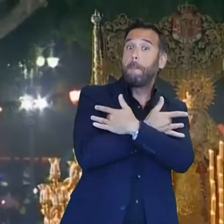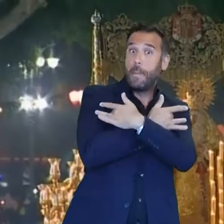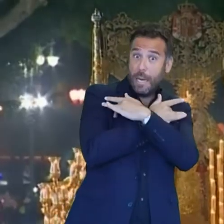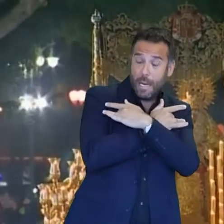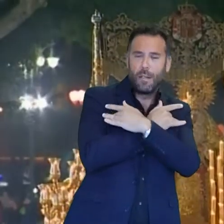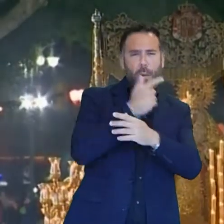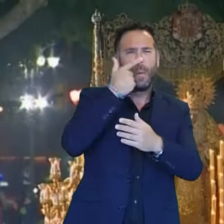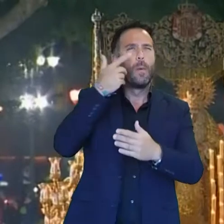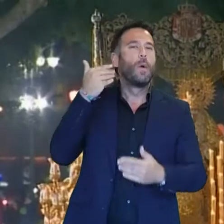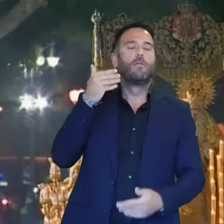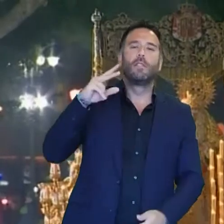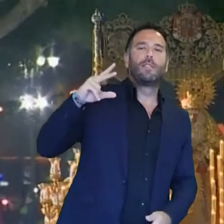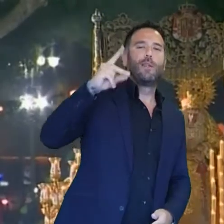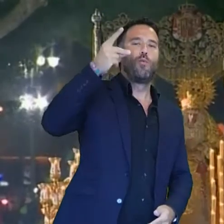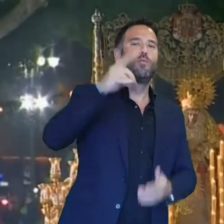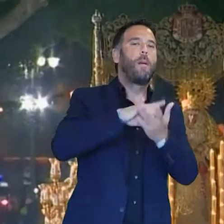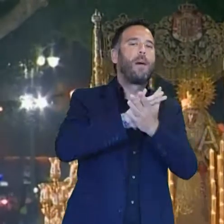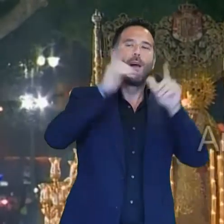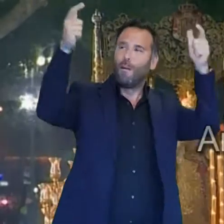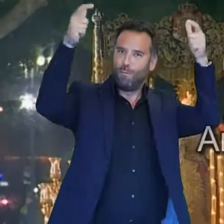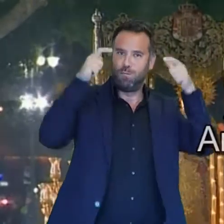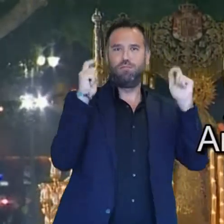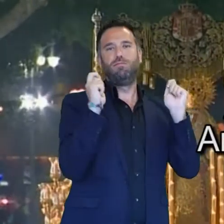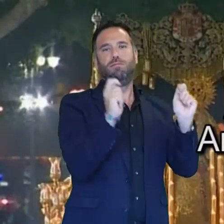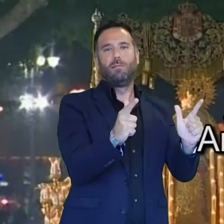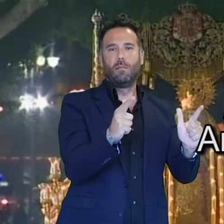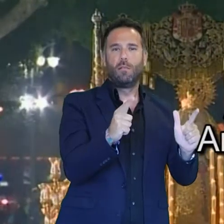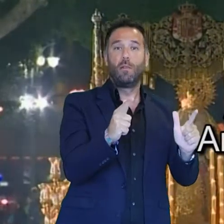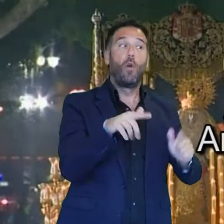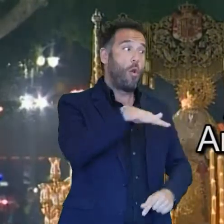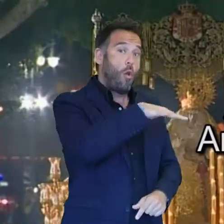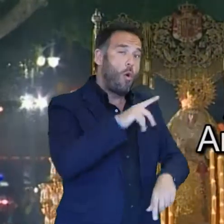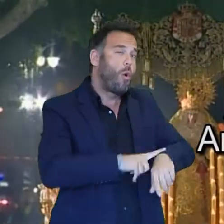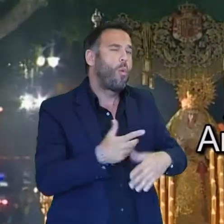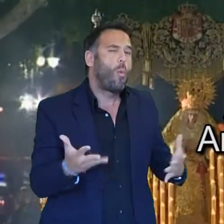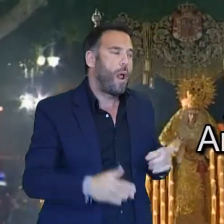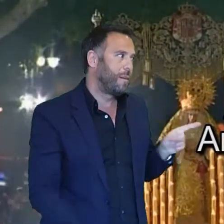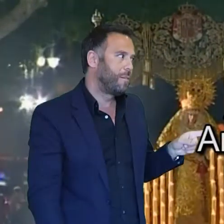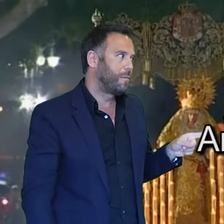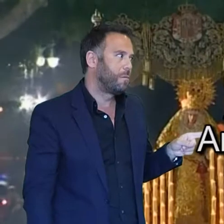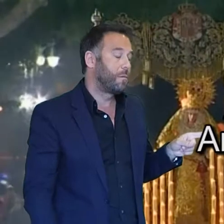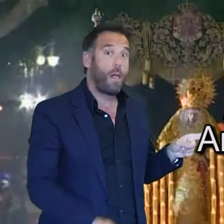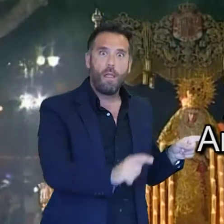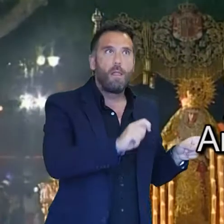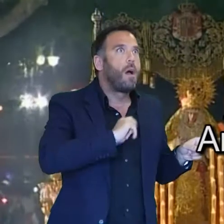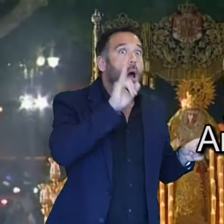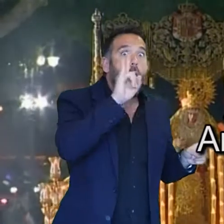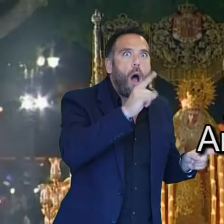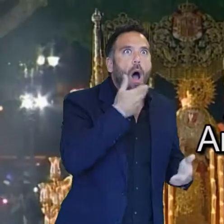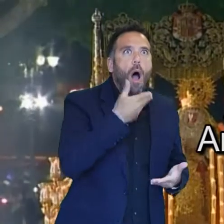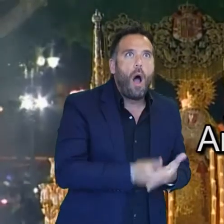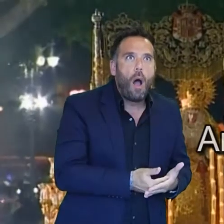cofradía fue la segunda en Málaga en coronarse. A las 12 de la noche su paso por la Avenida de Andalucía te dejará